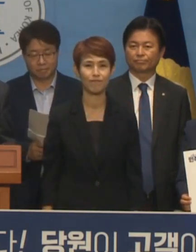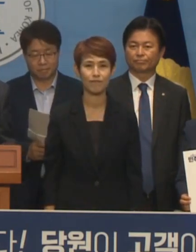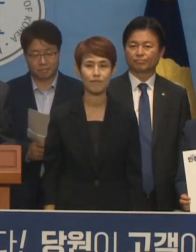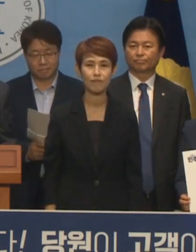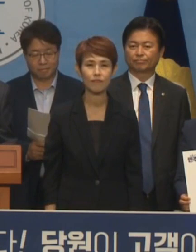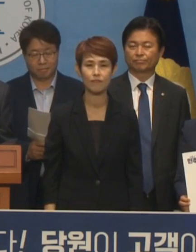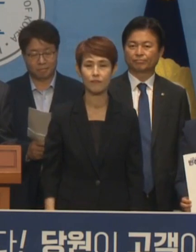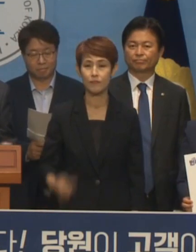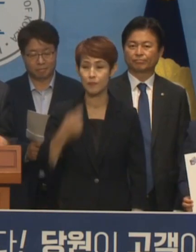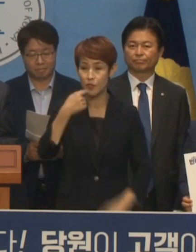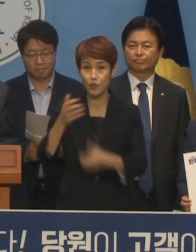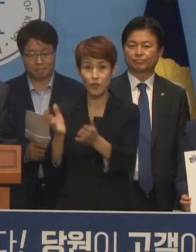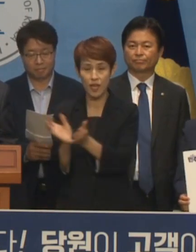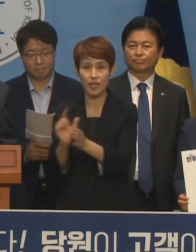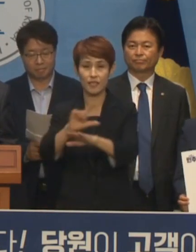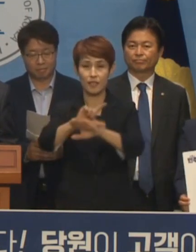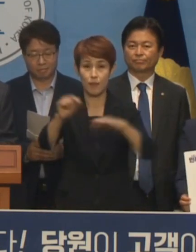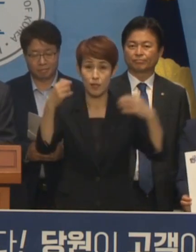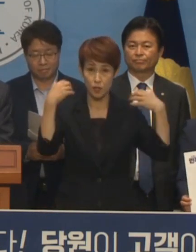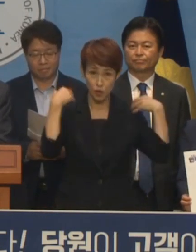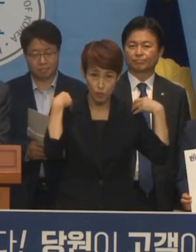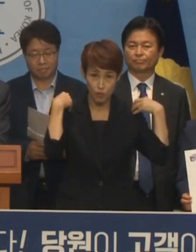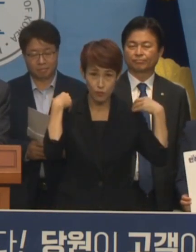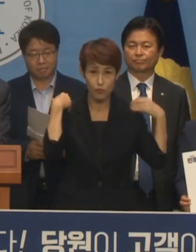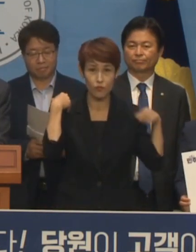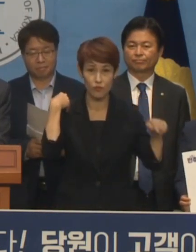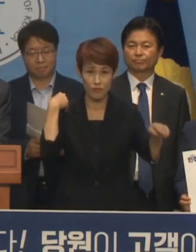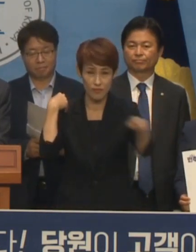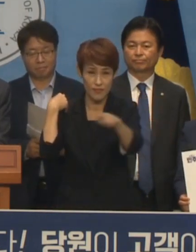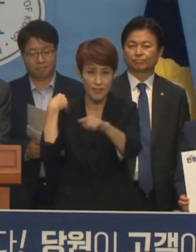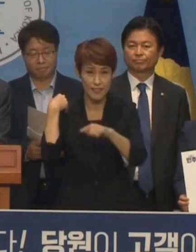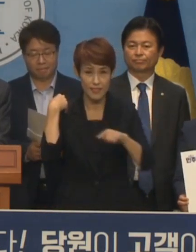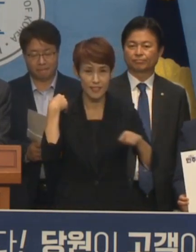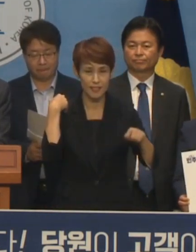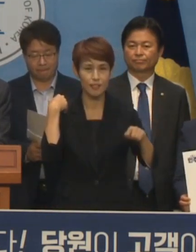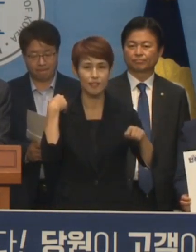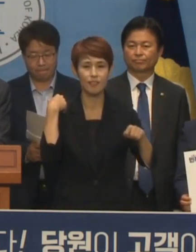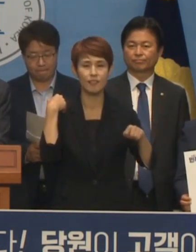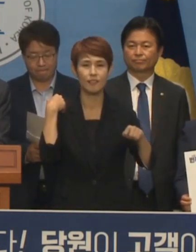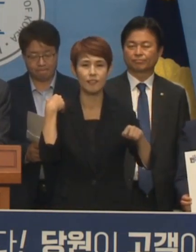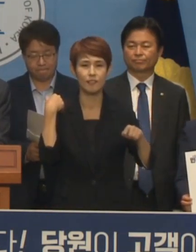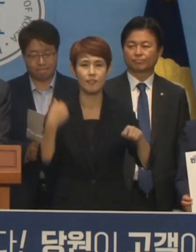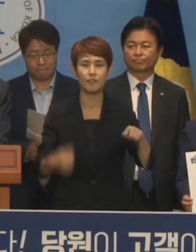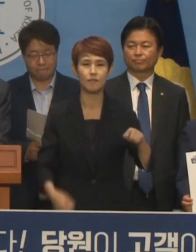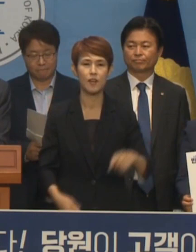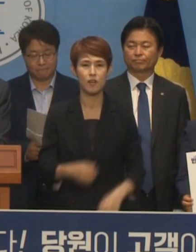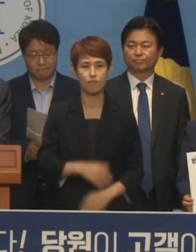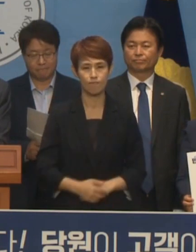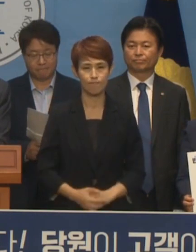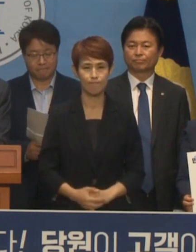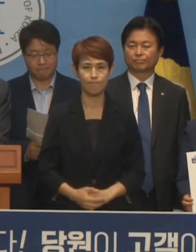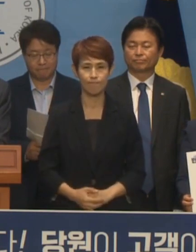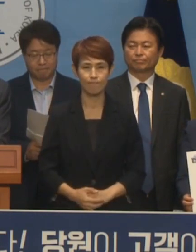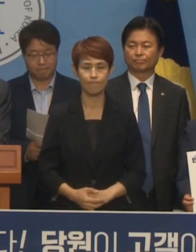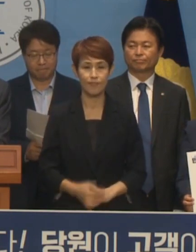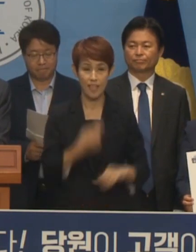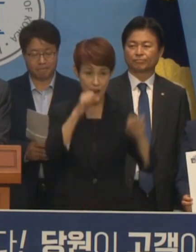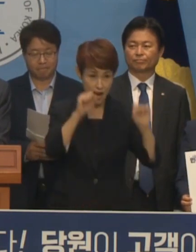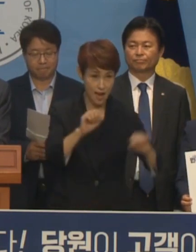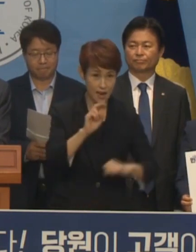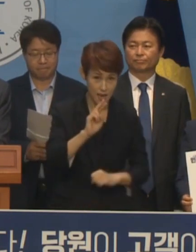우리 민주당 지방정부의 성공정책이 아주 많습니다. 지방정부가